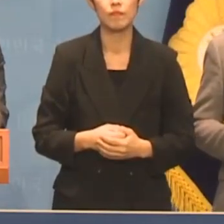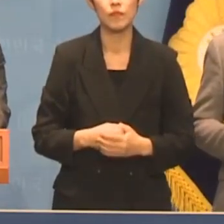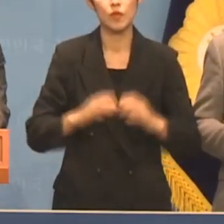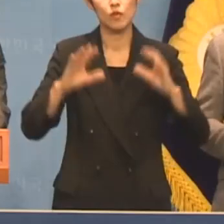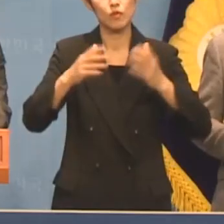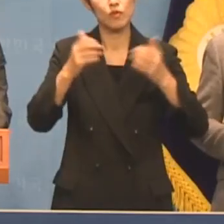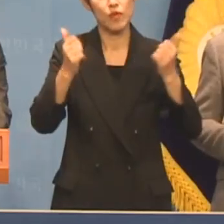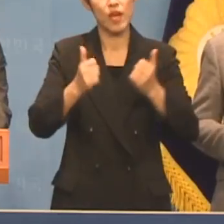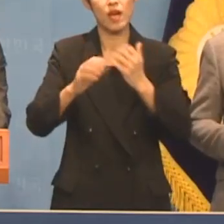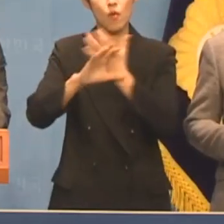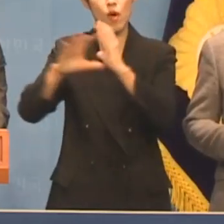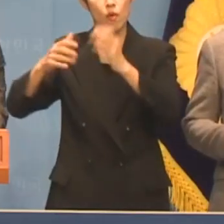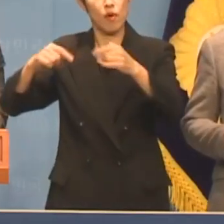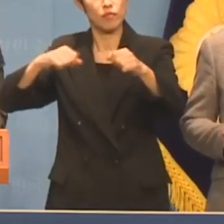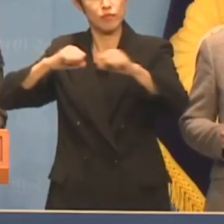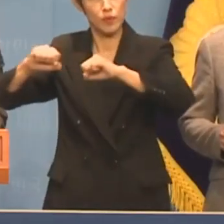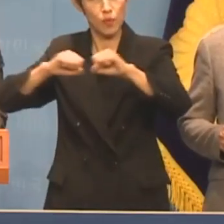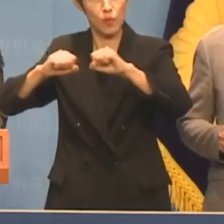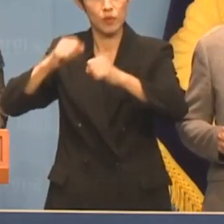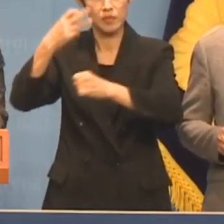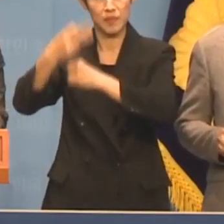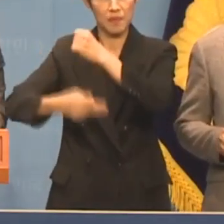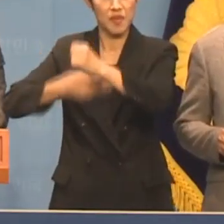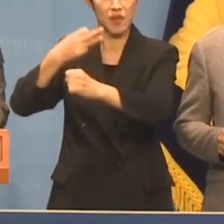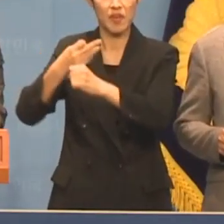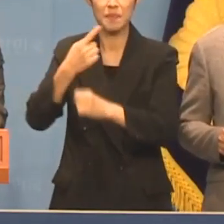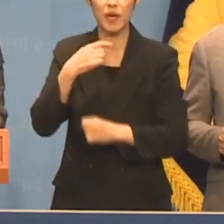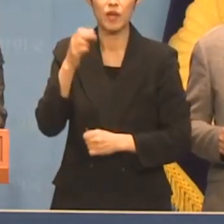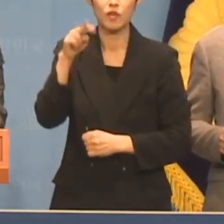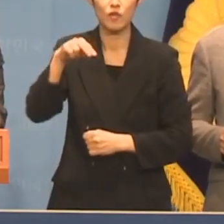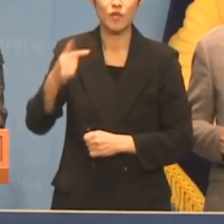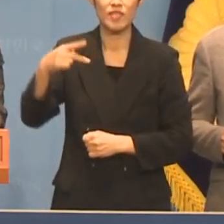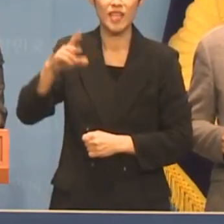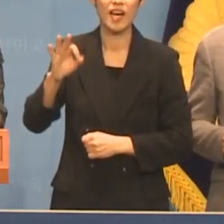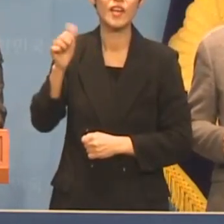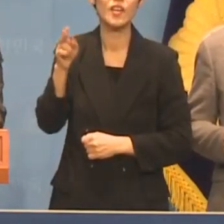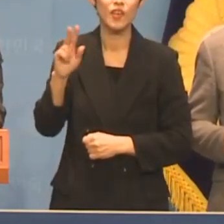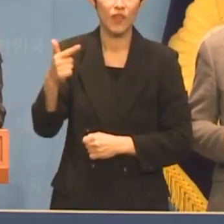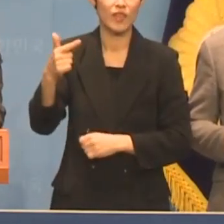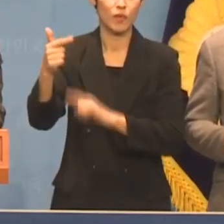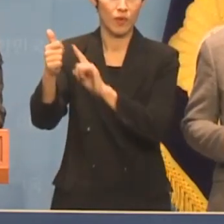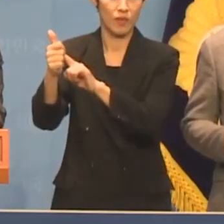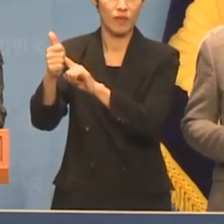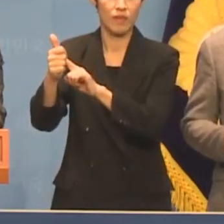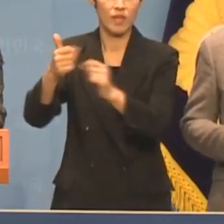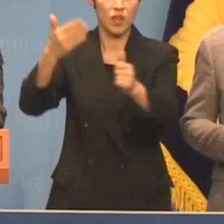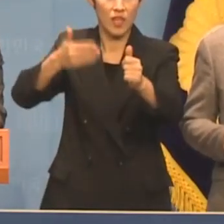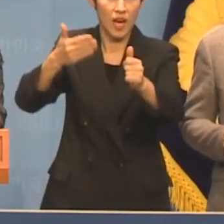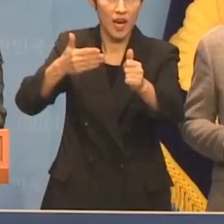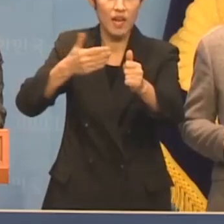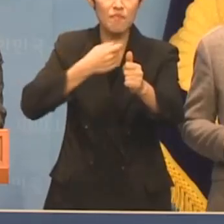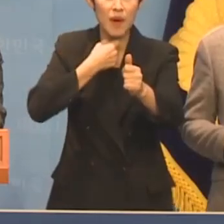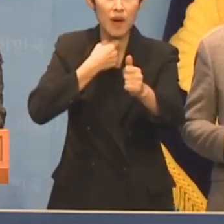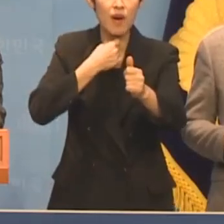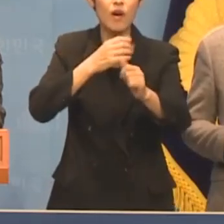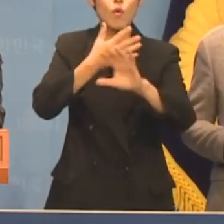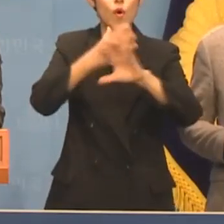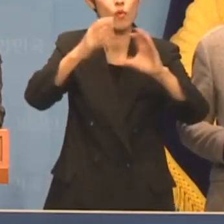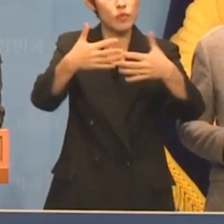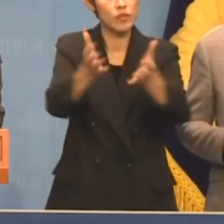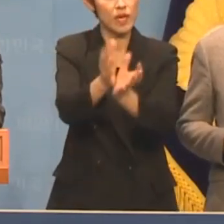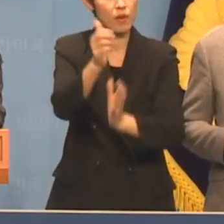국회 외통위 활동을 13년간 한 윤상현 의원이 청탁하려 한 자리는 외교부